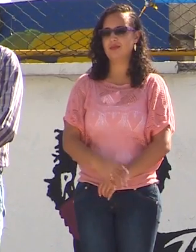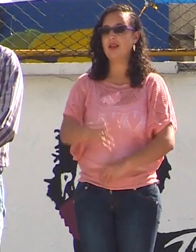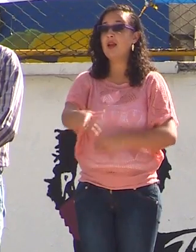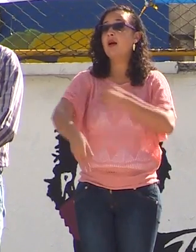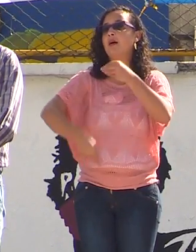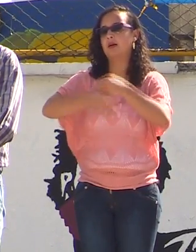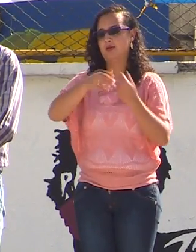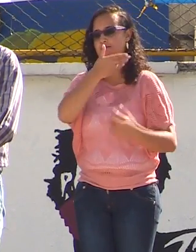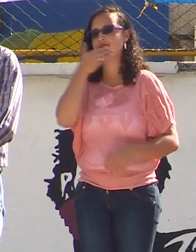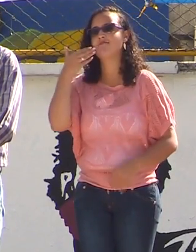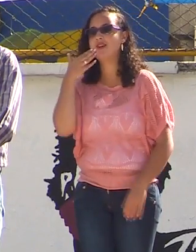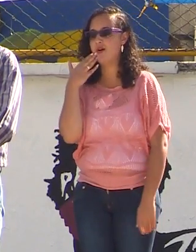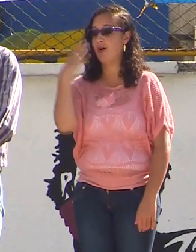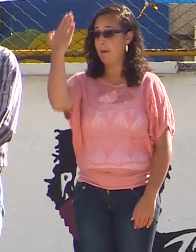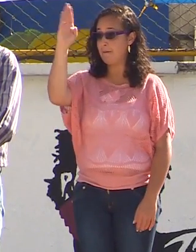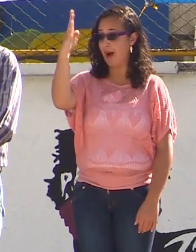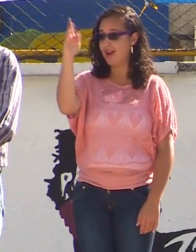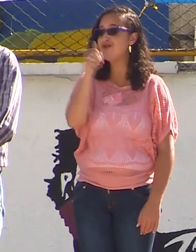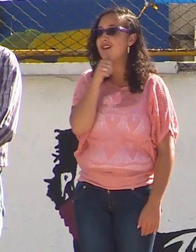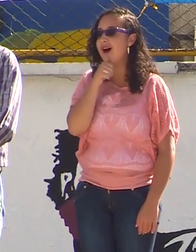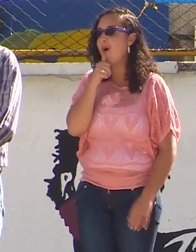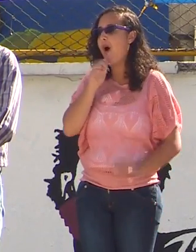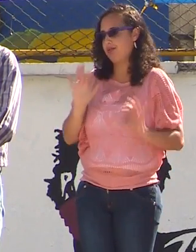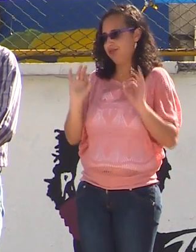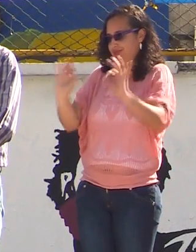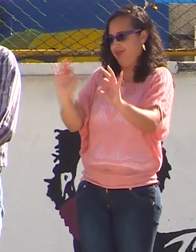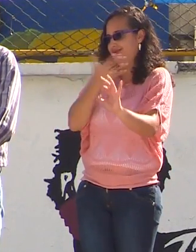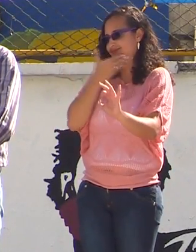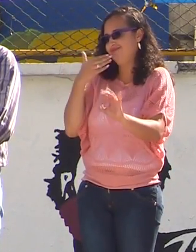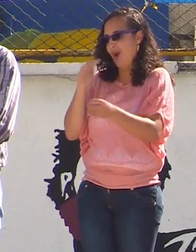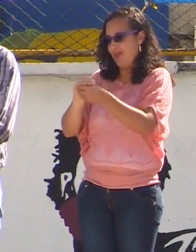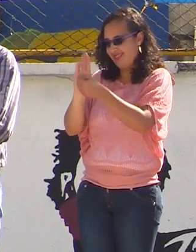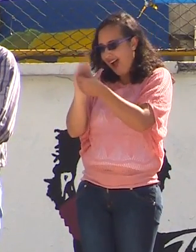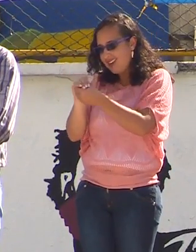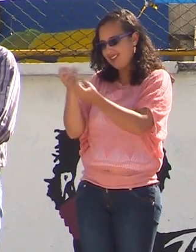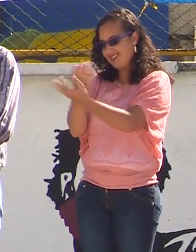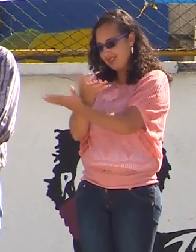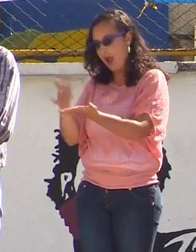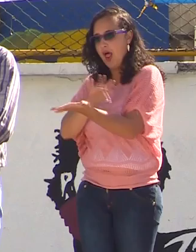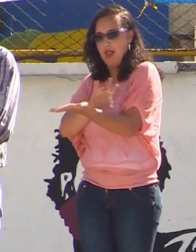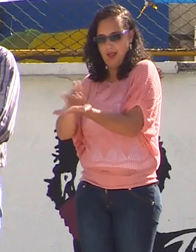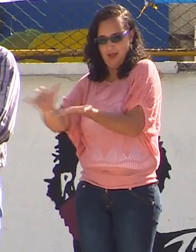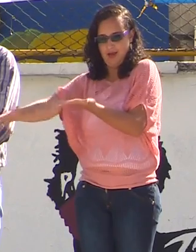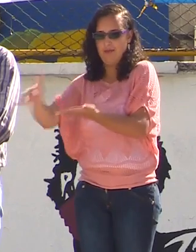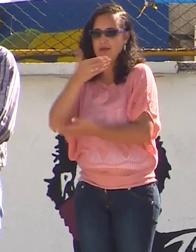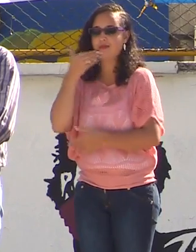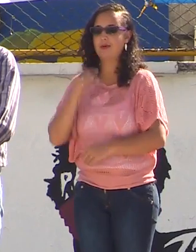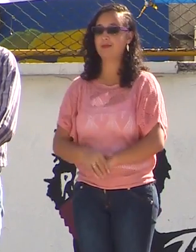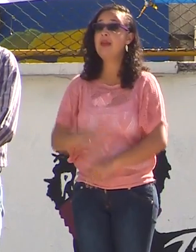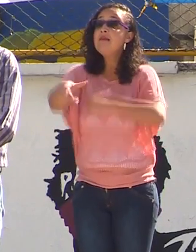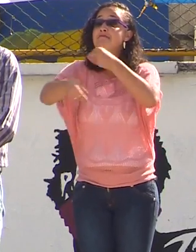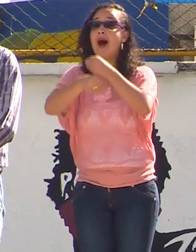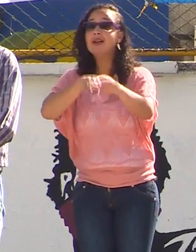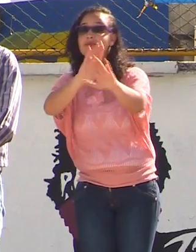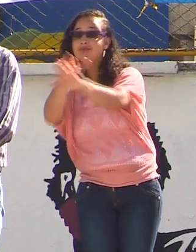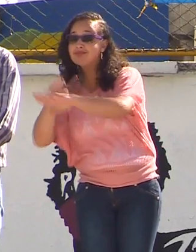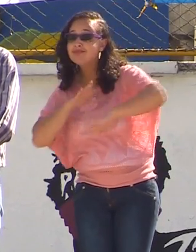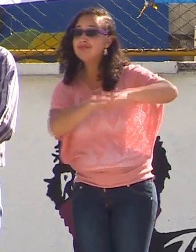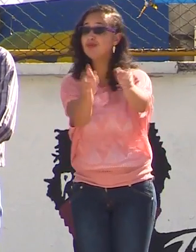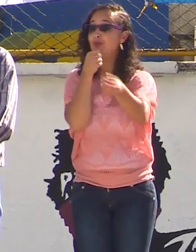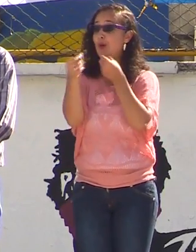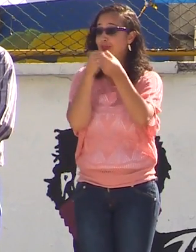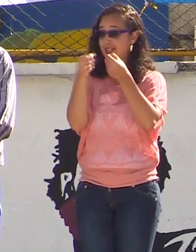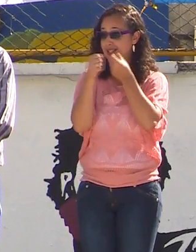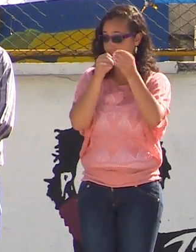baños, mayor higiene. Y al lado de todo ello, una noticia.